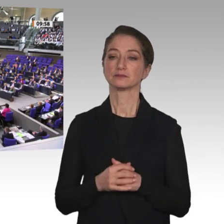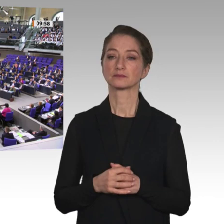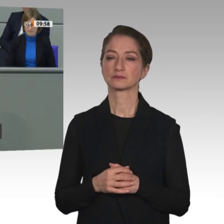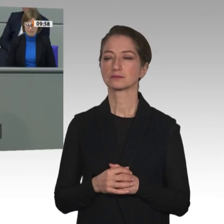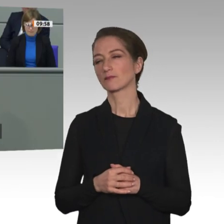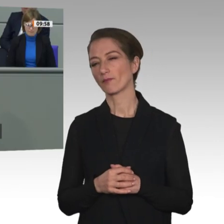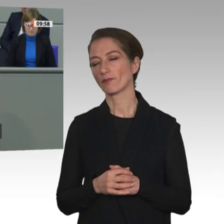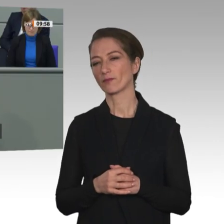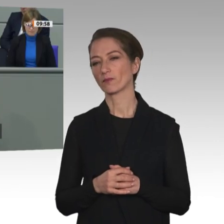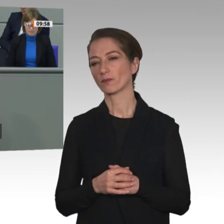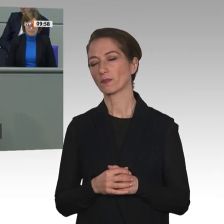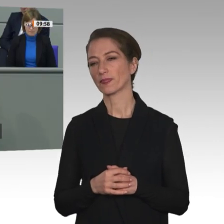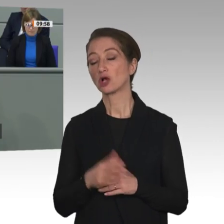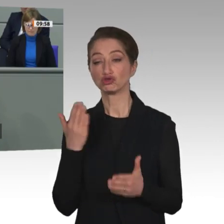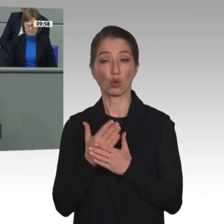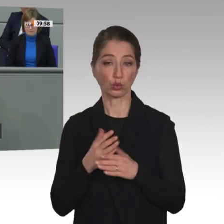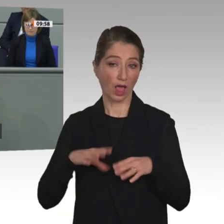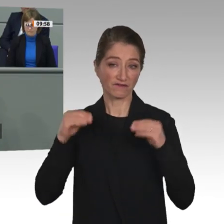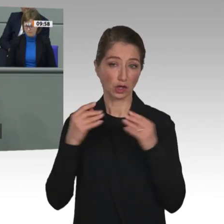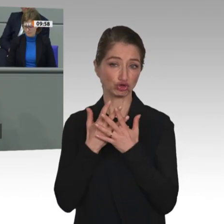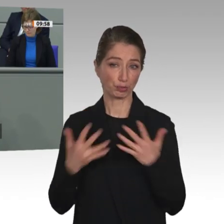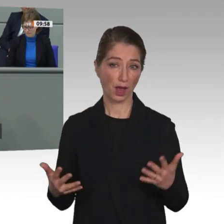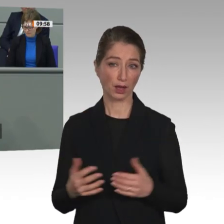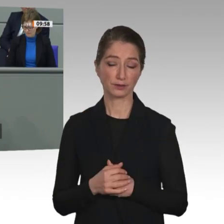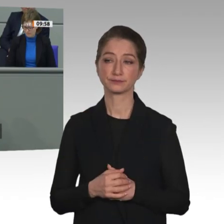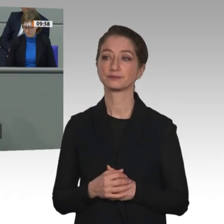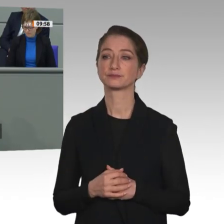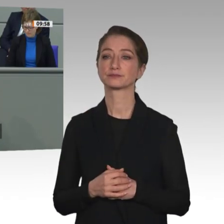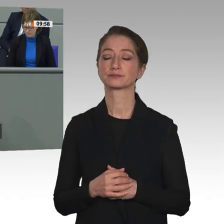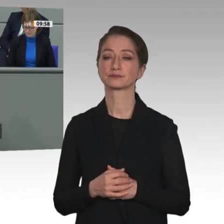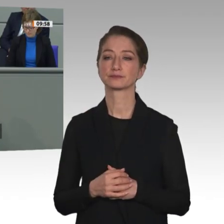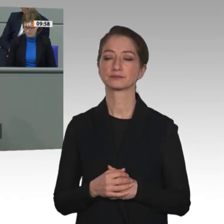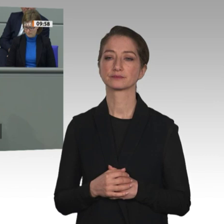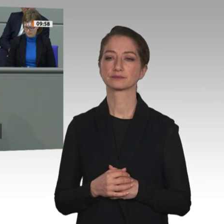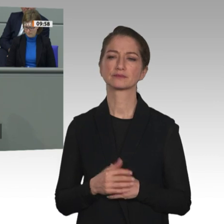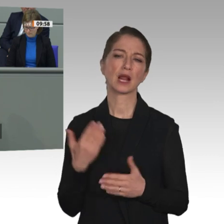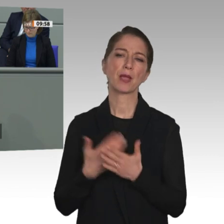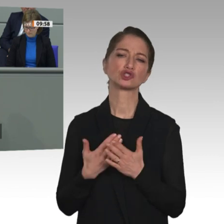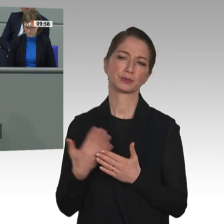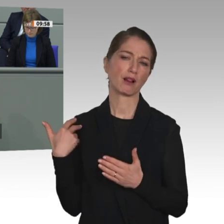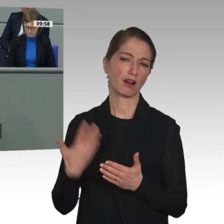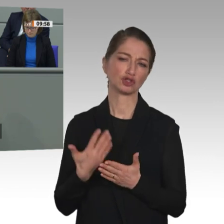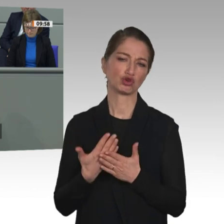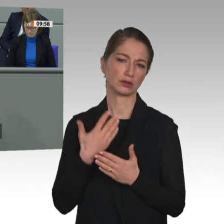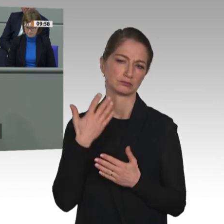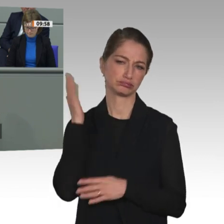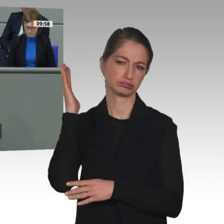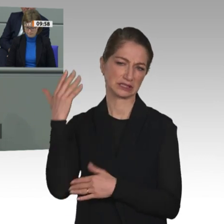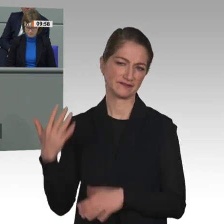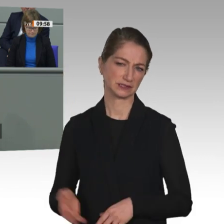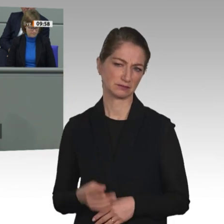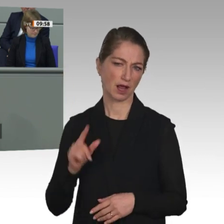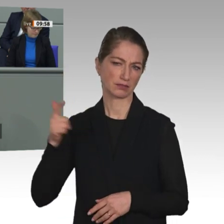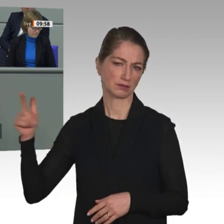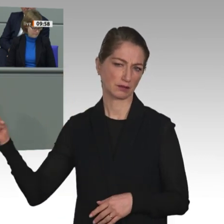Es beginnt mit der Verrohung der Sprache. Es gibt unzählige Beispiele, die heute schon genannt worden sind. Die Sprache, die